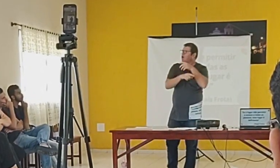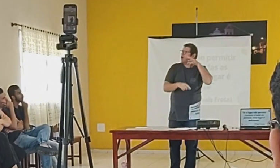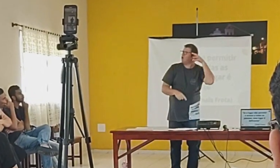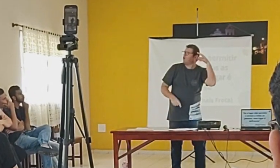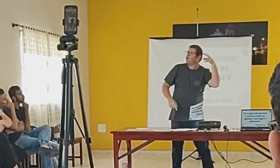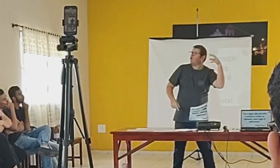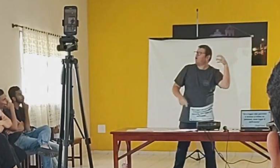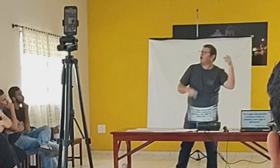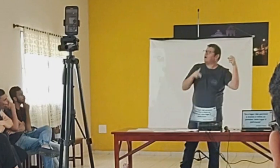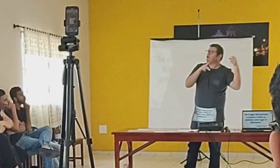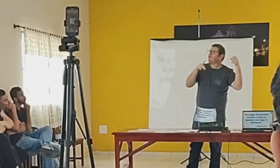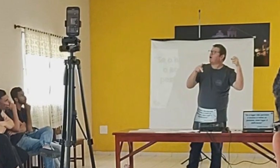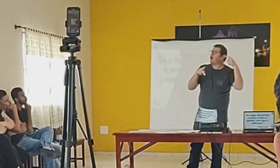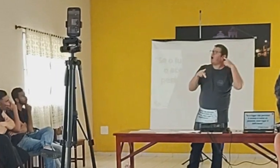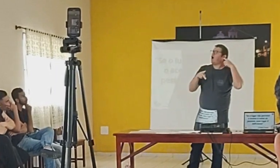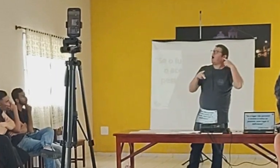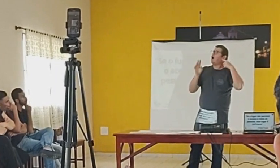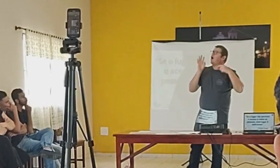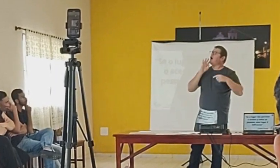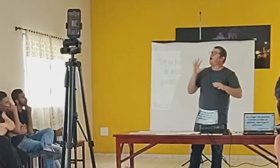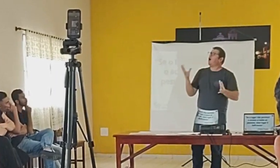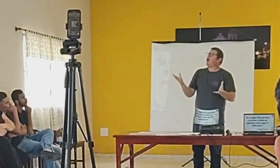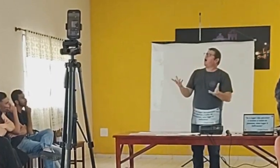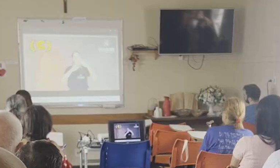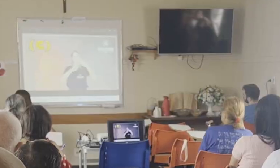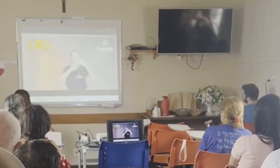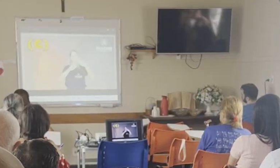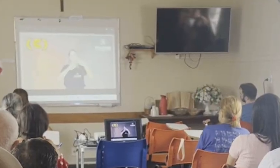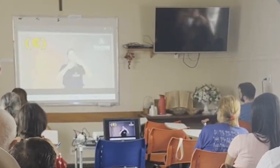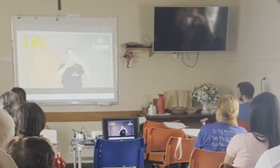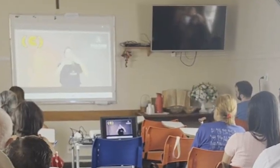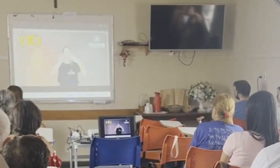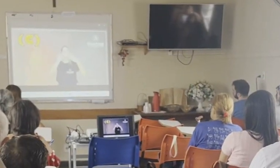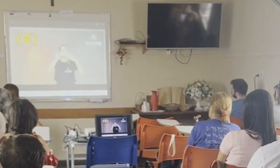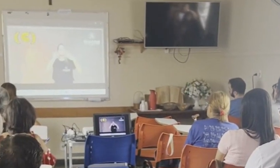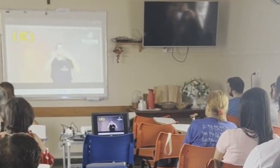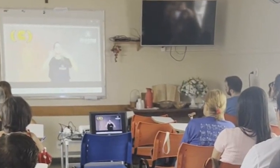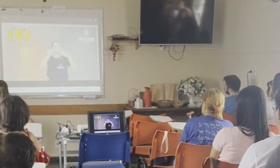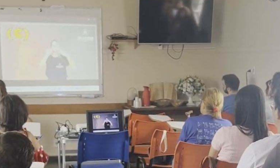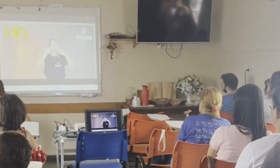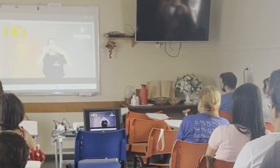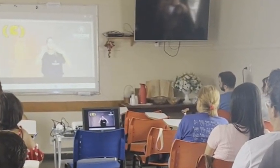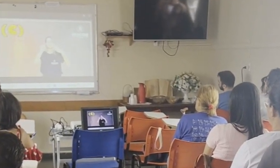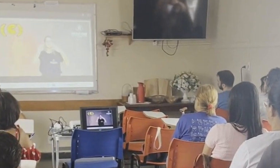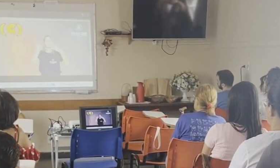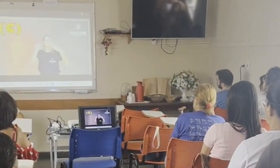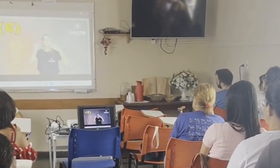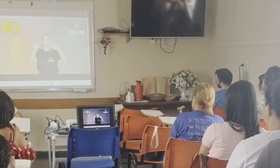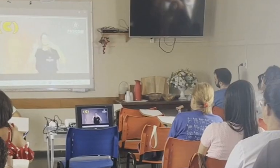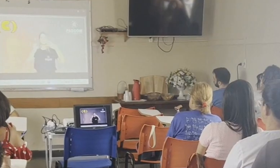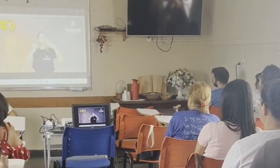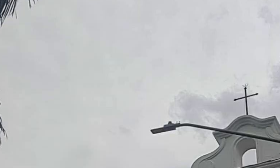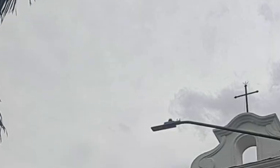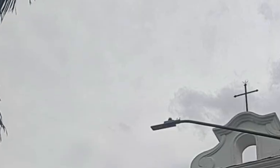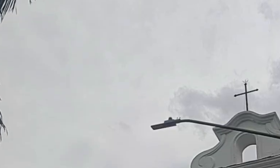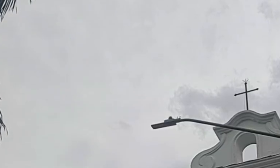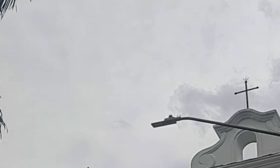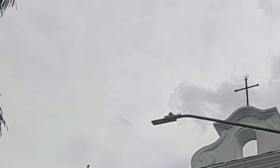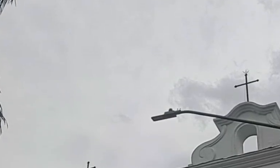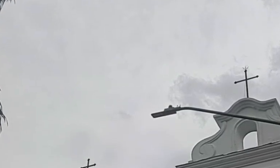Ele parabenizou o trabalho desenvolvido pela primeira turma do curso de Libras Básico Religioso da Paróquia Nossa